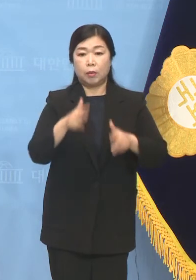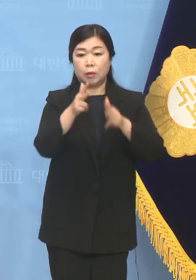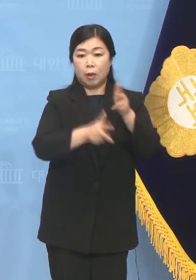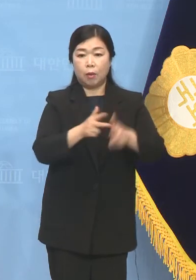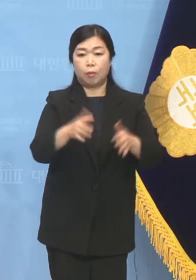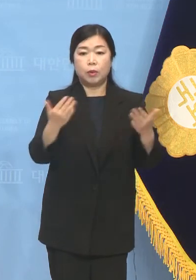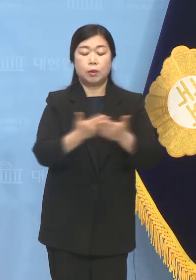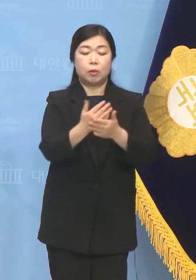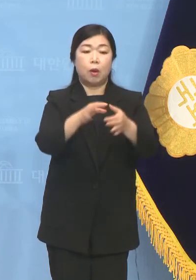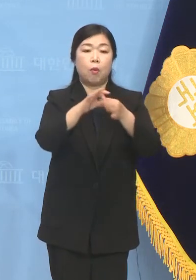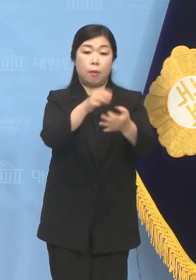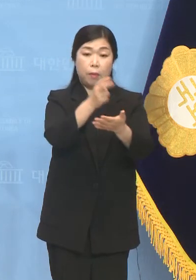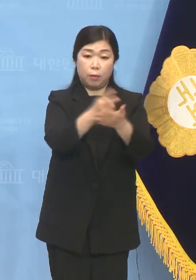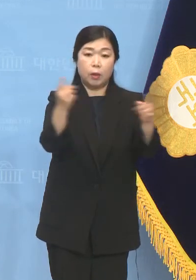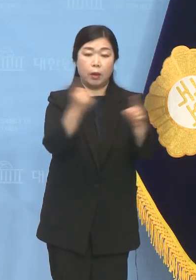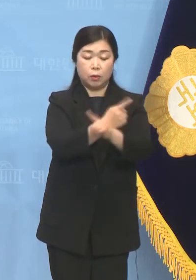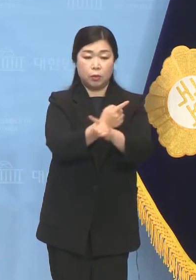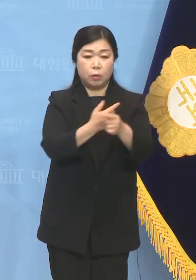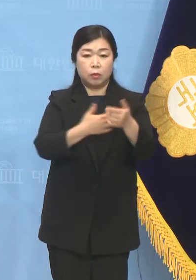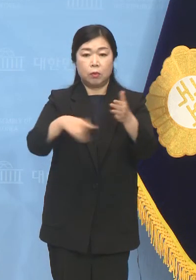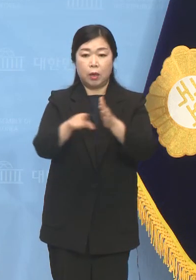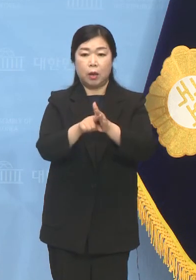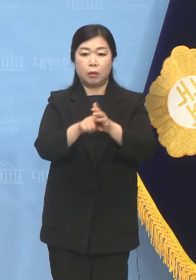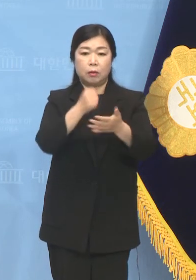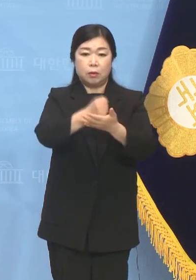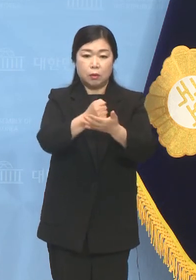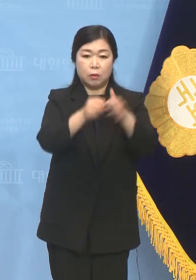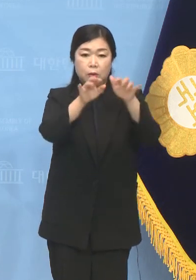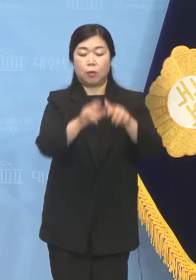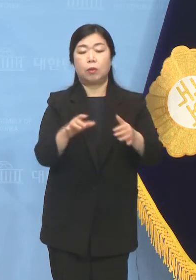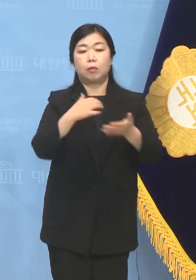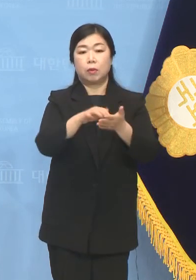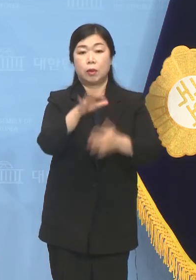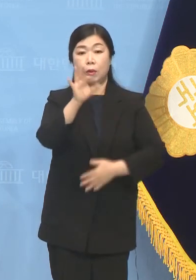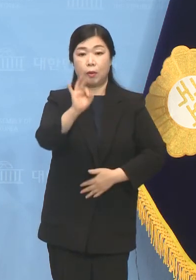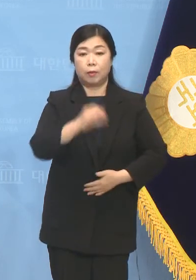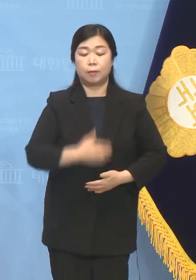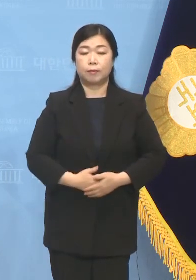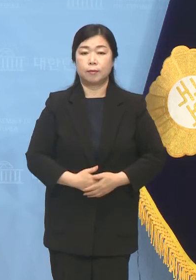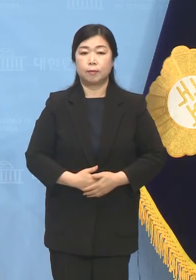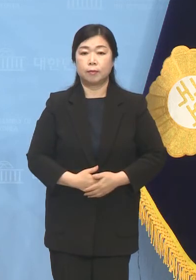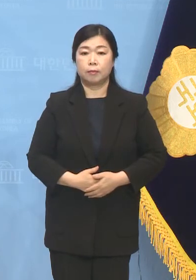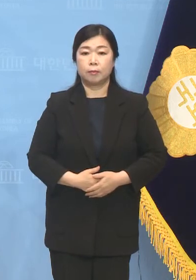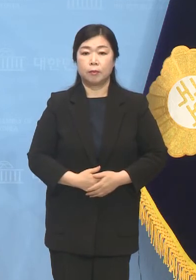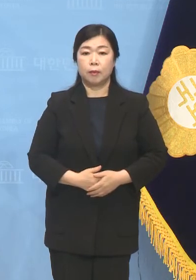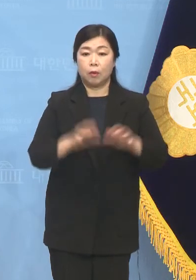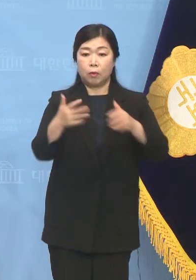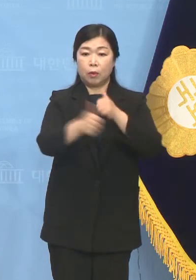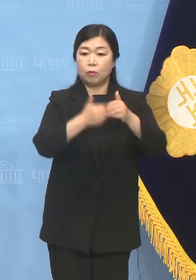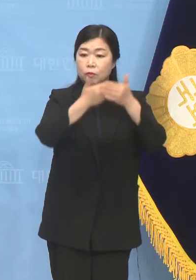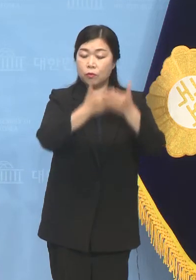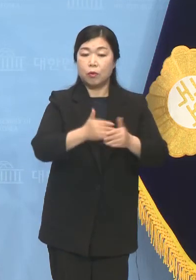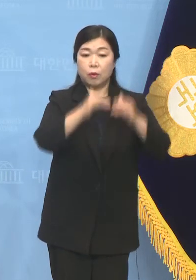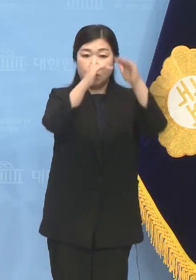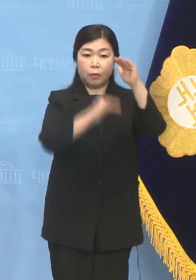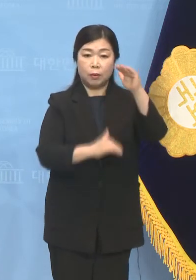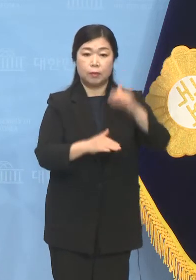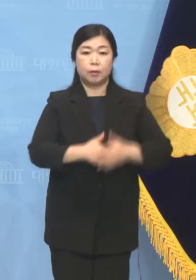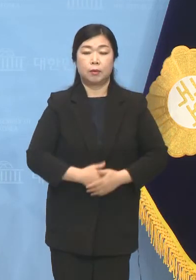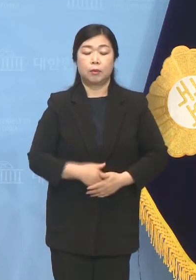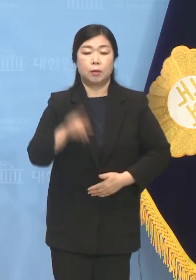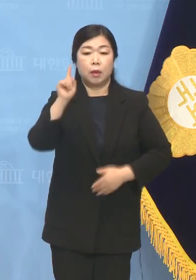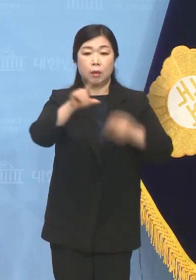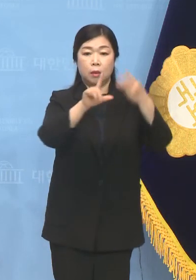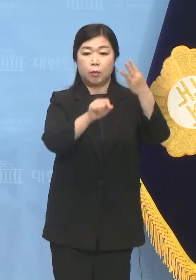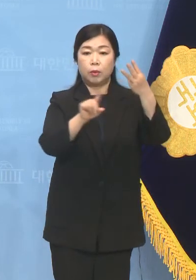게임산업진흥에 관한 법률 개정을 요청하는 청원 등 총 10건입니다. 끝으로 국회 주요 일정입니다. 내일